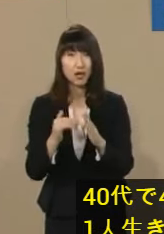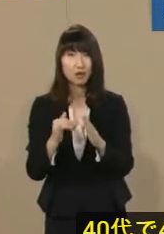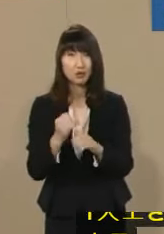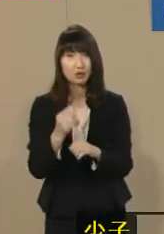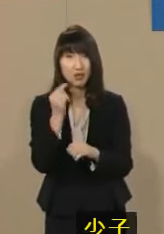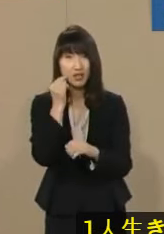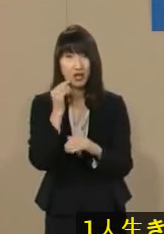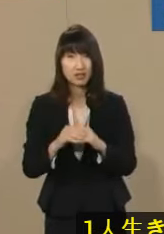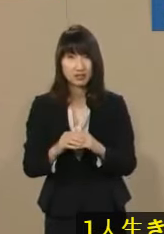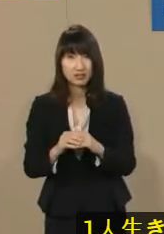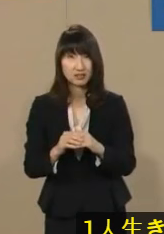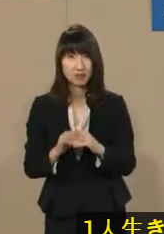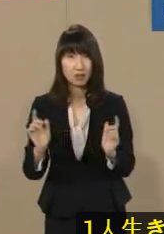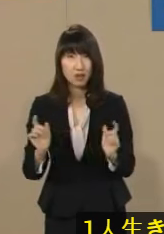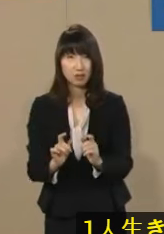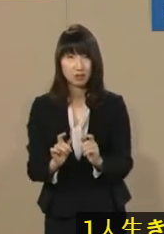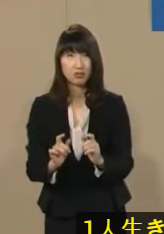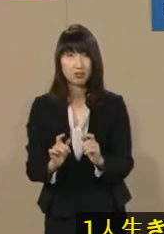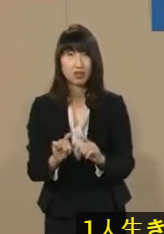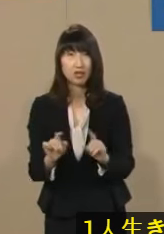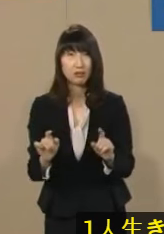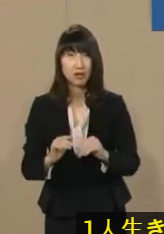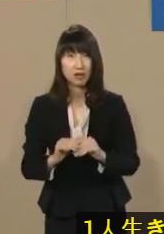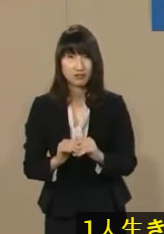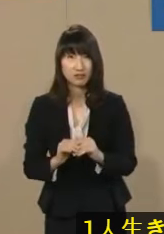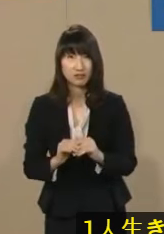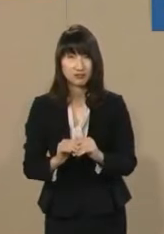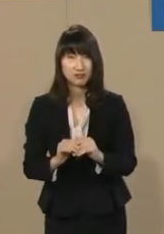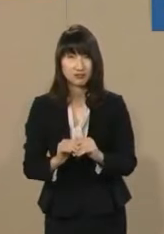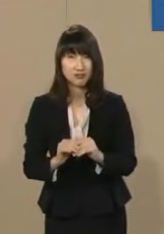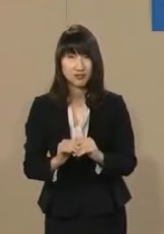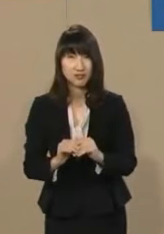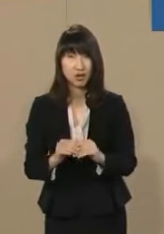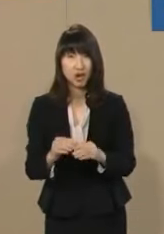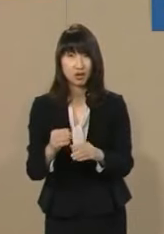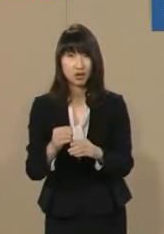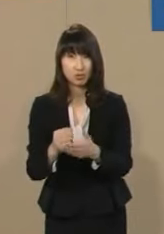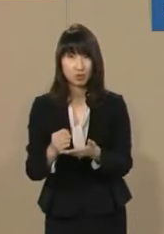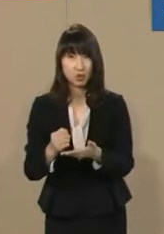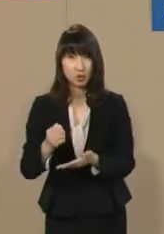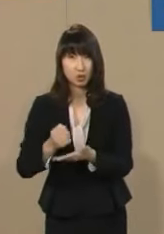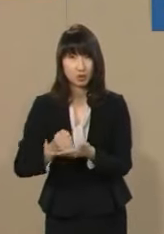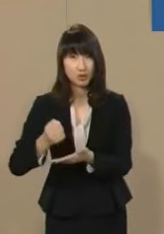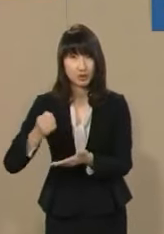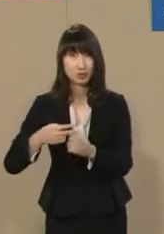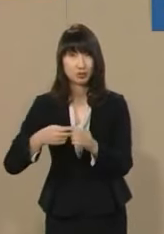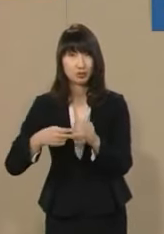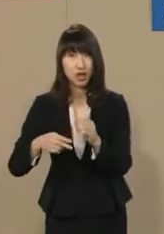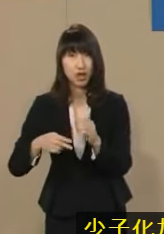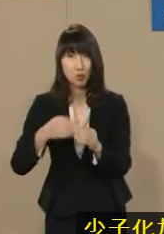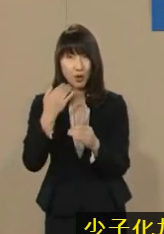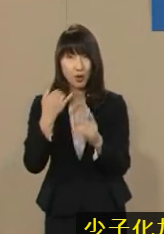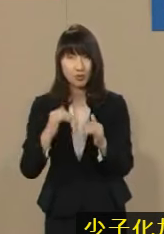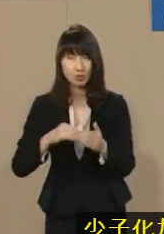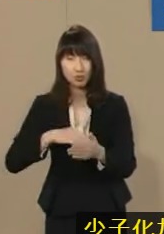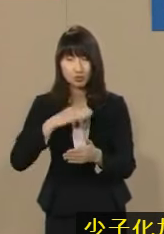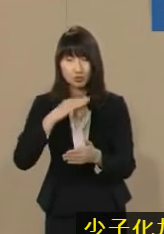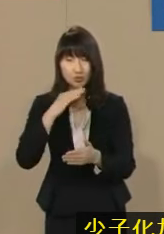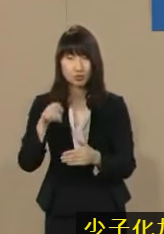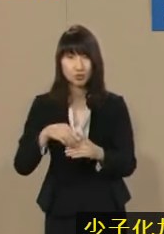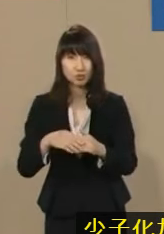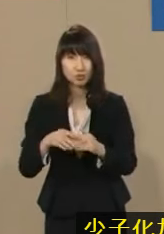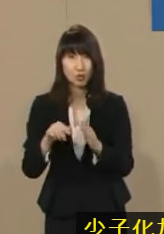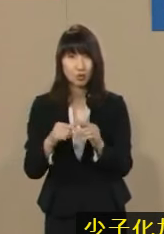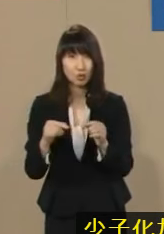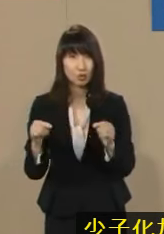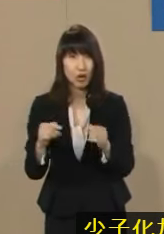。少子化加速するのみ。そしてもう一つ、貯蓄ゼロの若年から中年たちもやがて高齢化します。その時